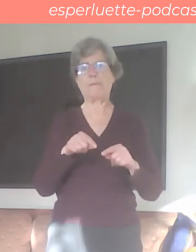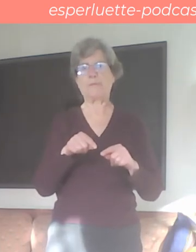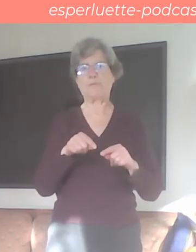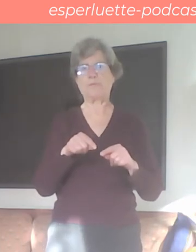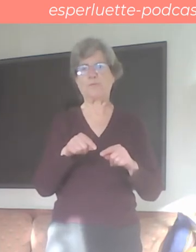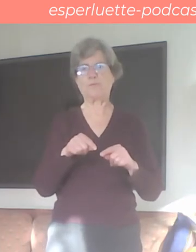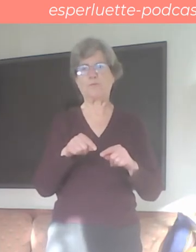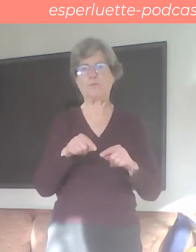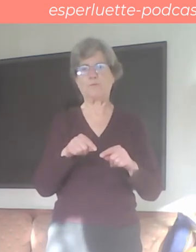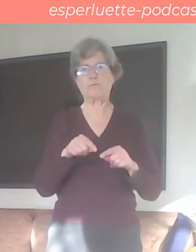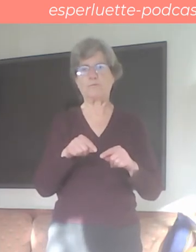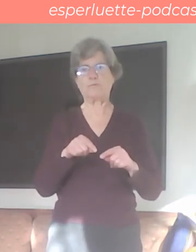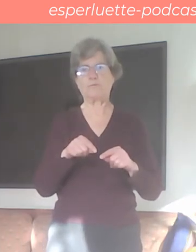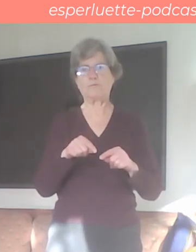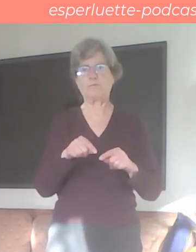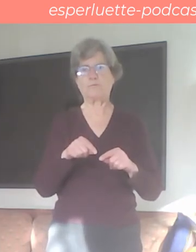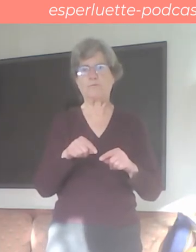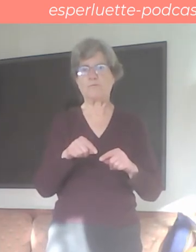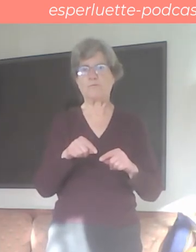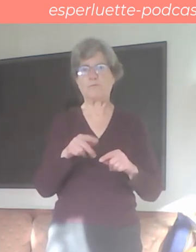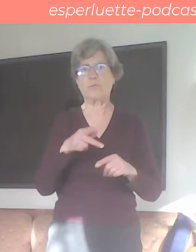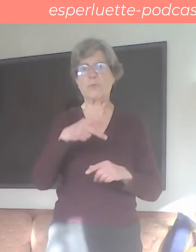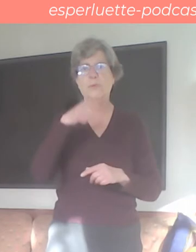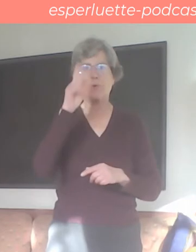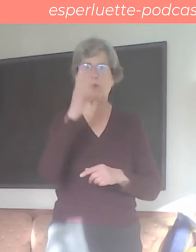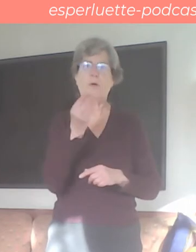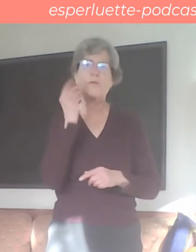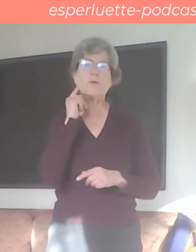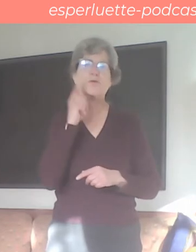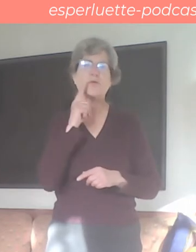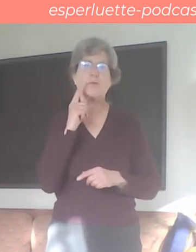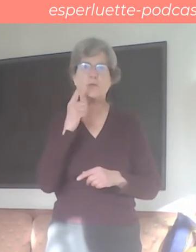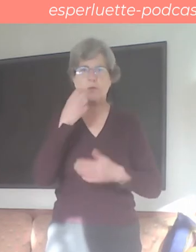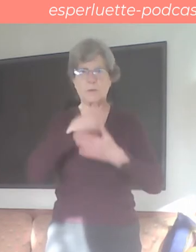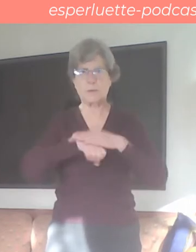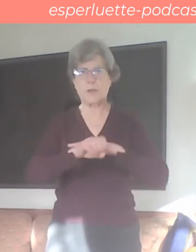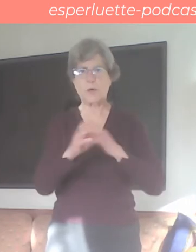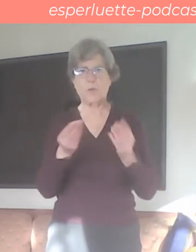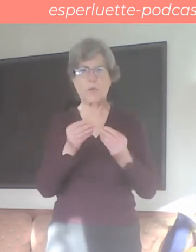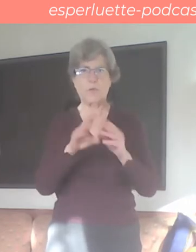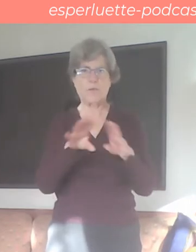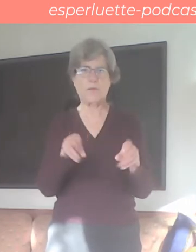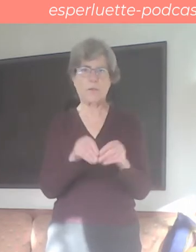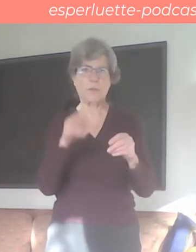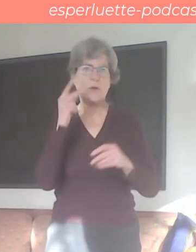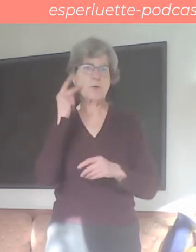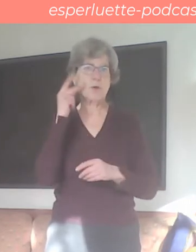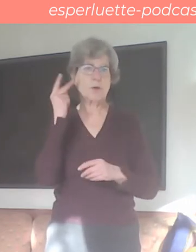implants, encore, en ayant peur que ça va faire disparaître la langue des signes. Et certains entendants